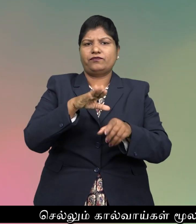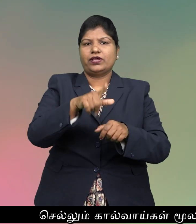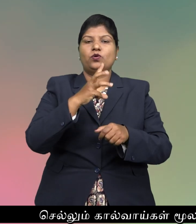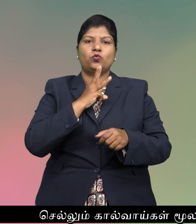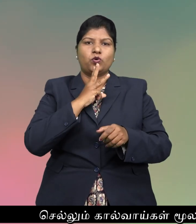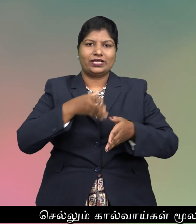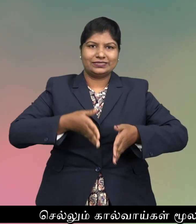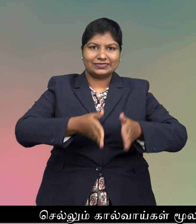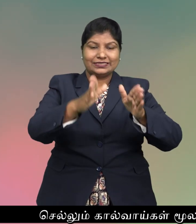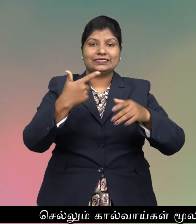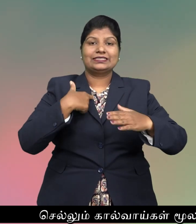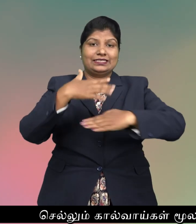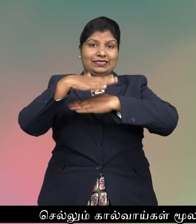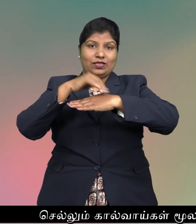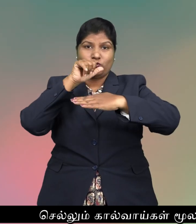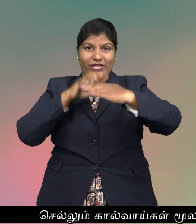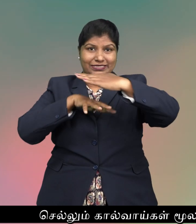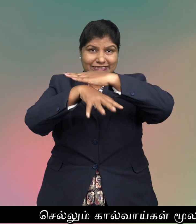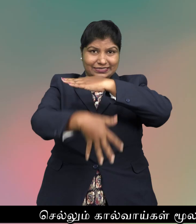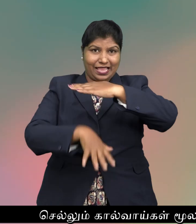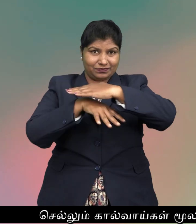மூலம் மேற்பரப்பு ஓட்டத்தை சார்ந்துள்ளது.